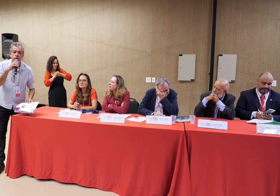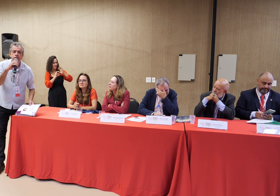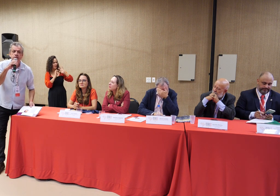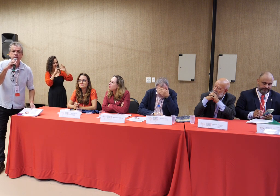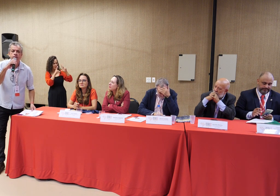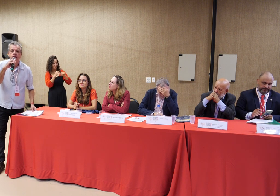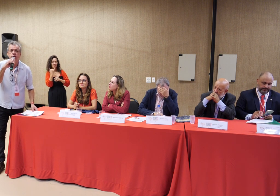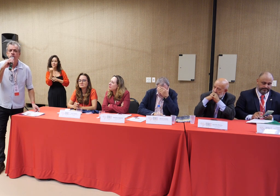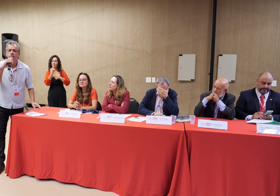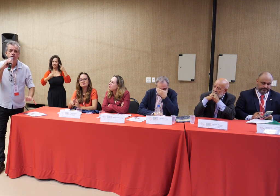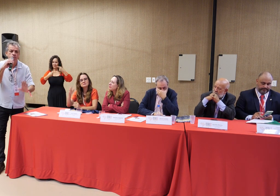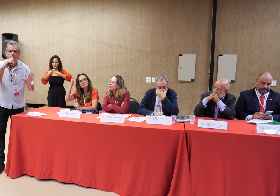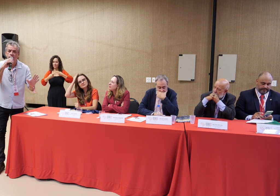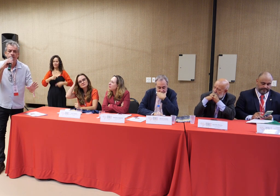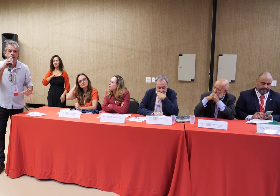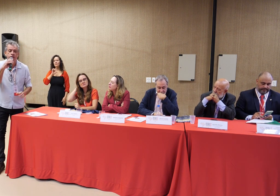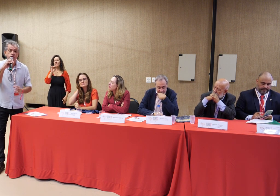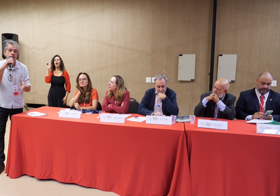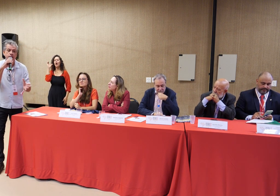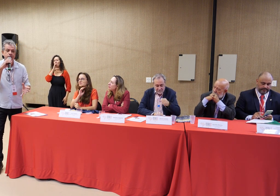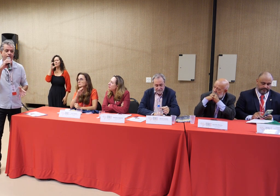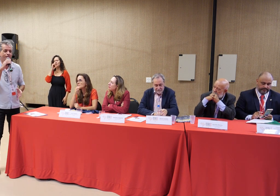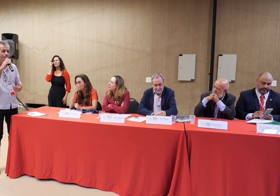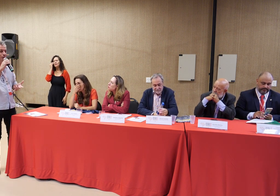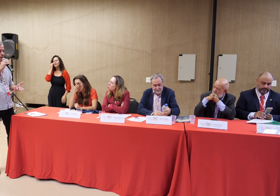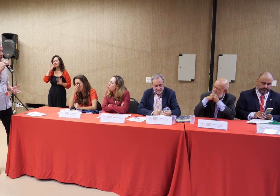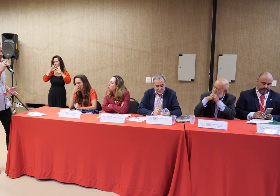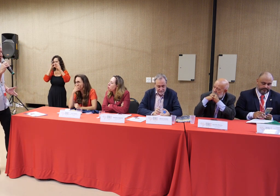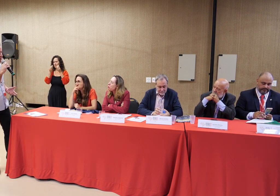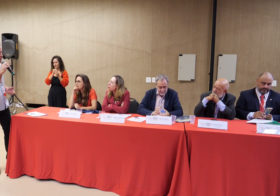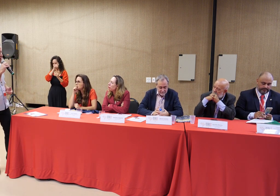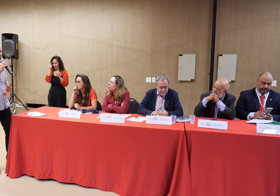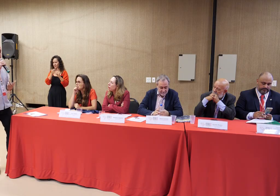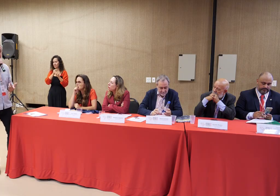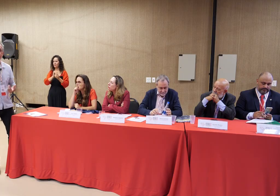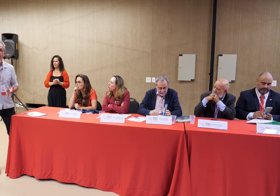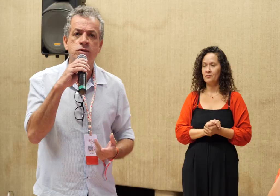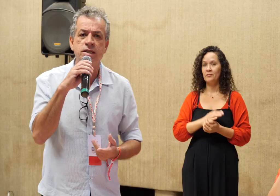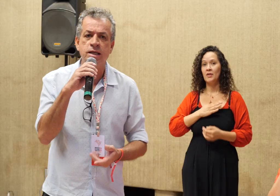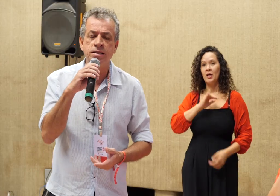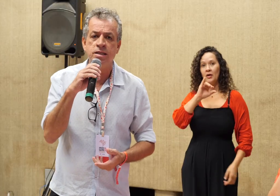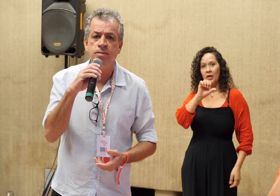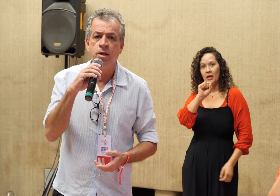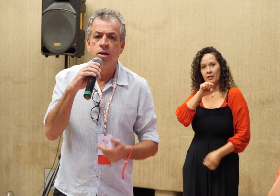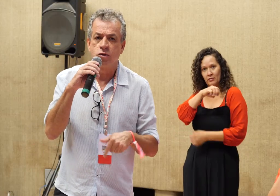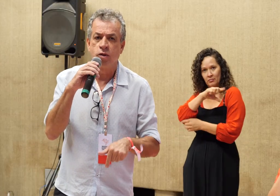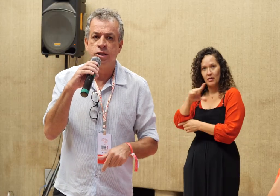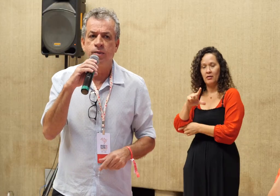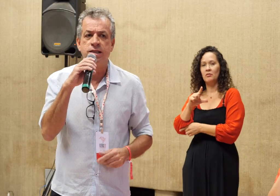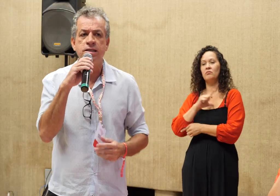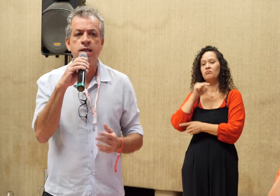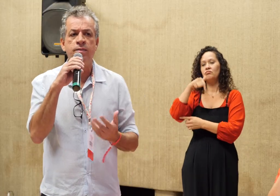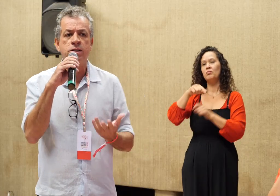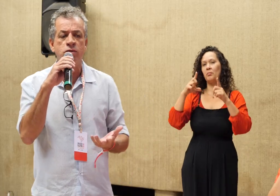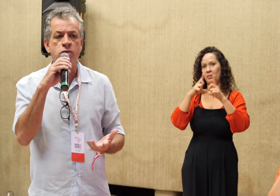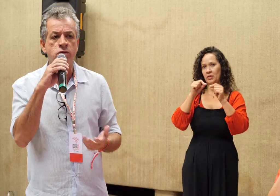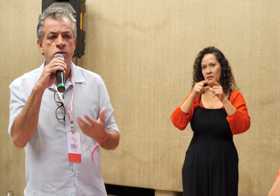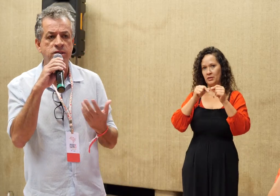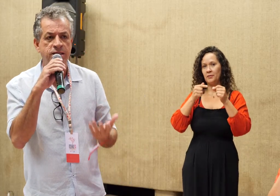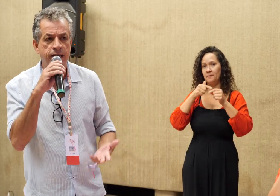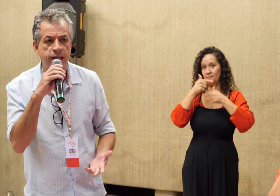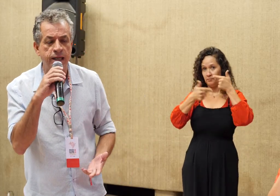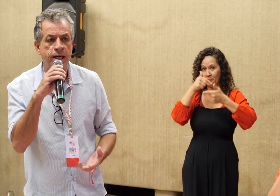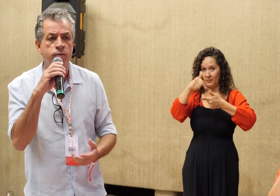muito importante esse debate. Eu sou, rapidamente, vou tentar ser bem objetivo. Eu sou Ismael César, eu sou aqui de Brasília, mas